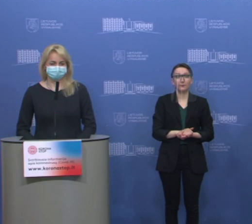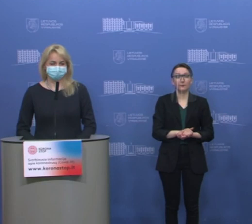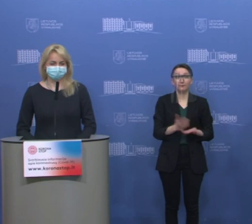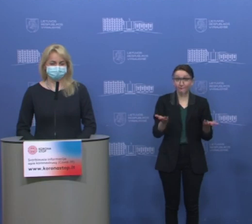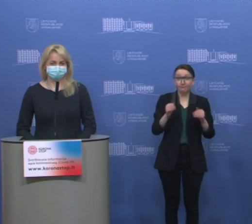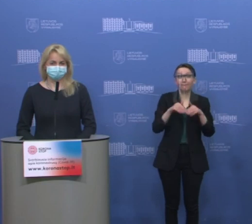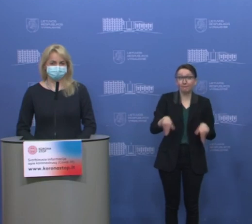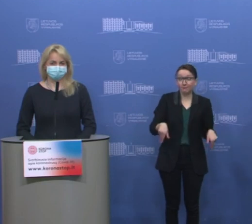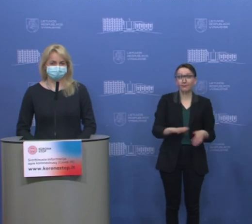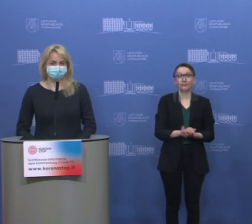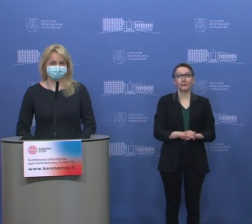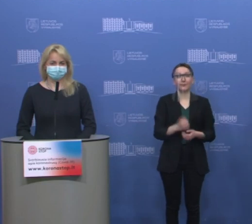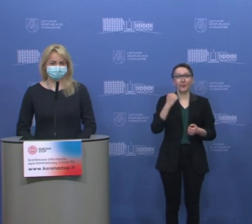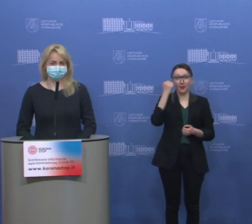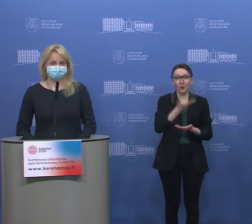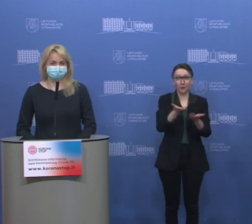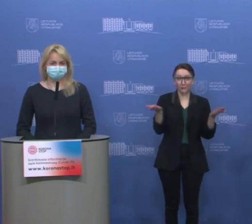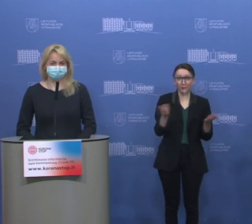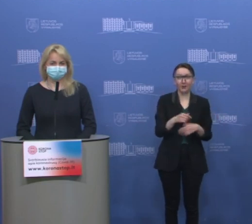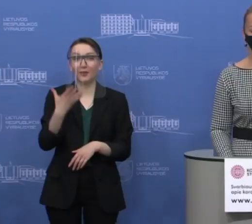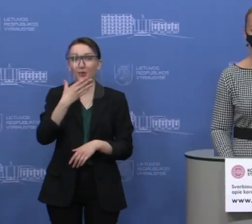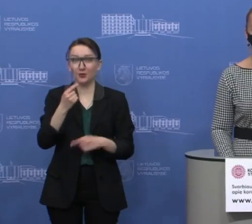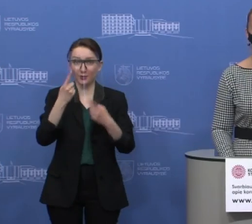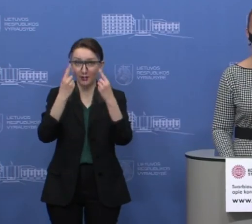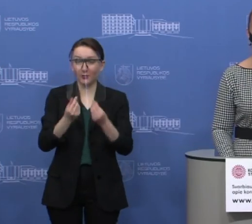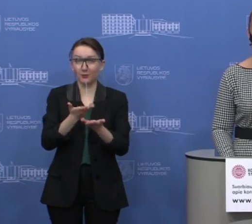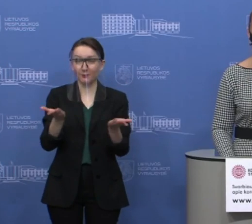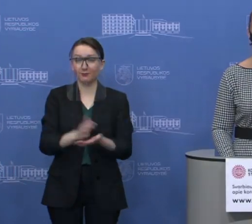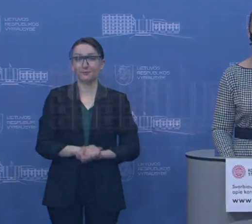Jei neturime, tai dėkuoju jūsiems ir gražios dienos.